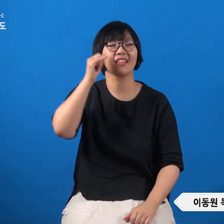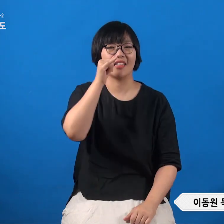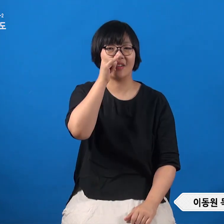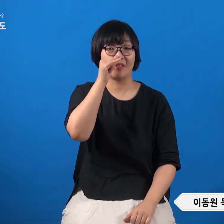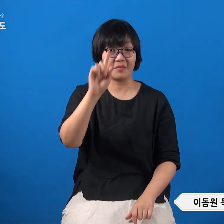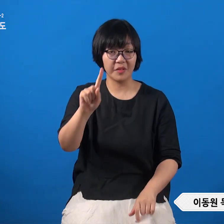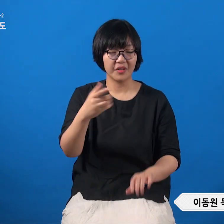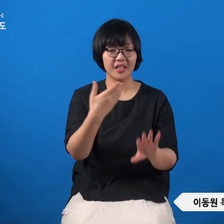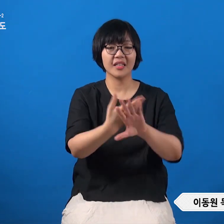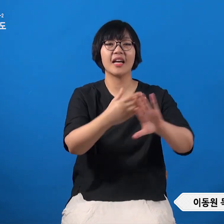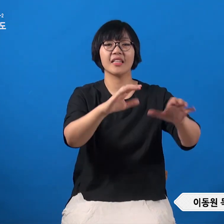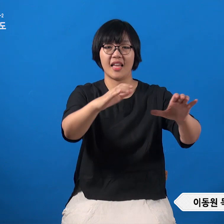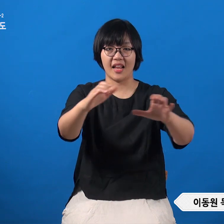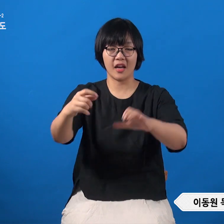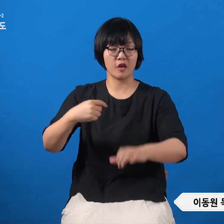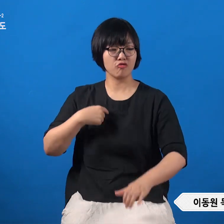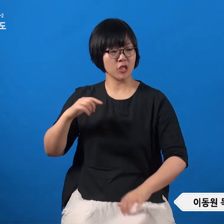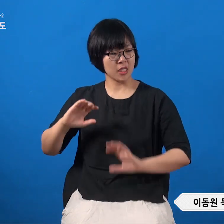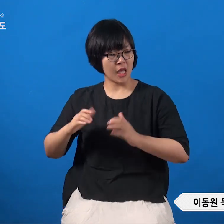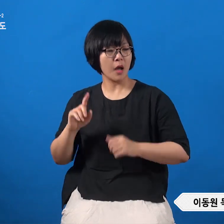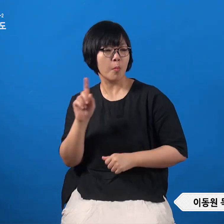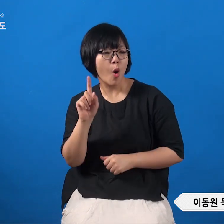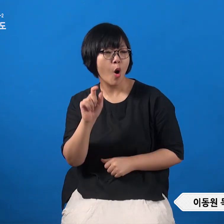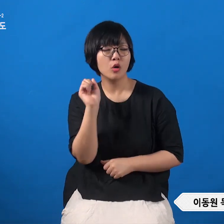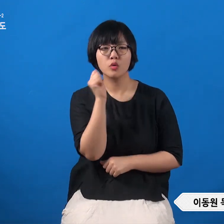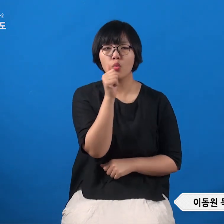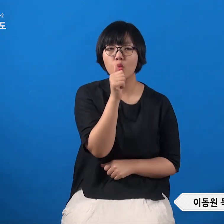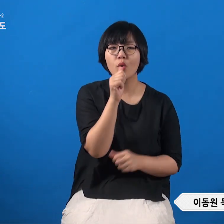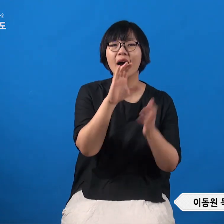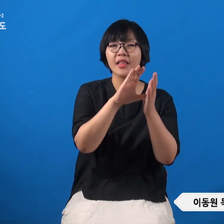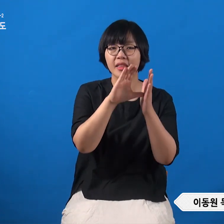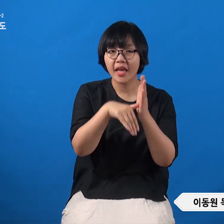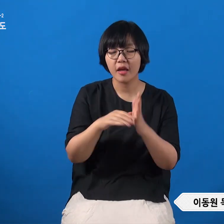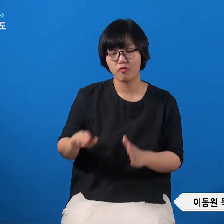우리나라를 외국에 소개할 때 우리도 그렇게 소개하기를 원했죠. 고요한 아침의 나라.